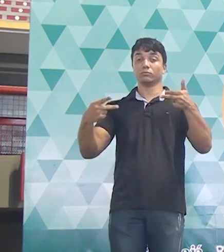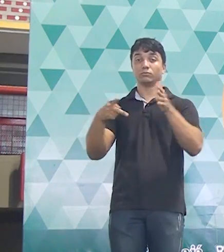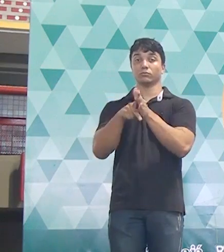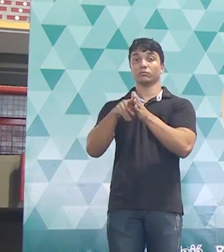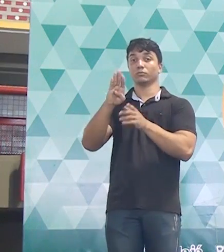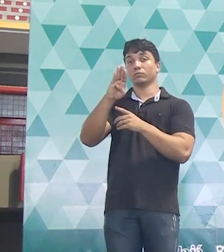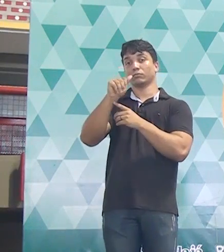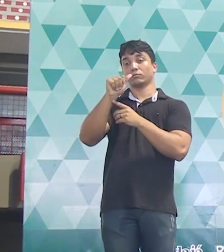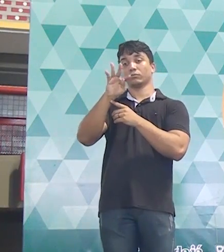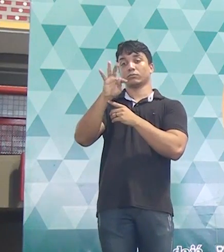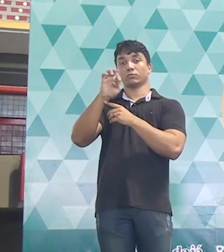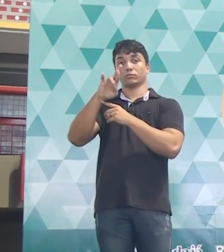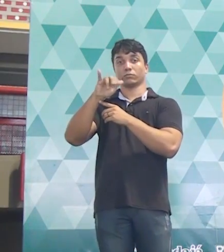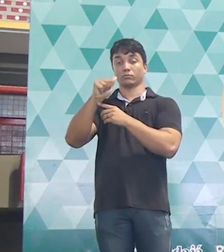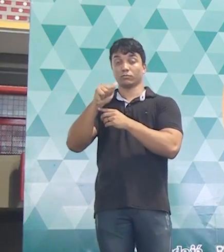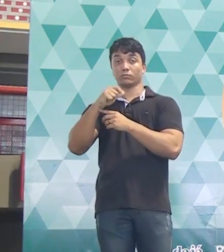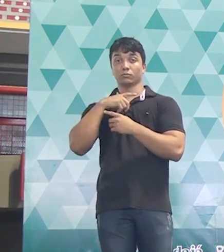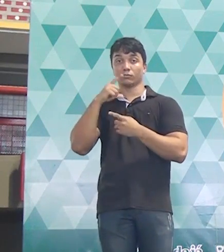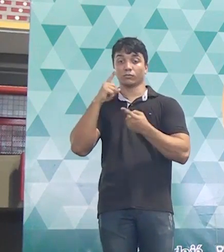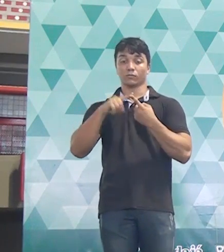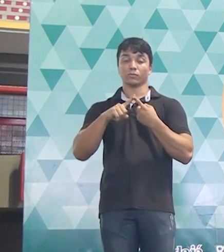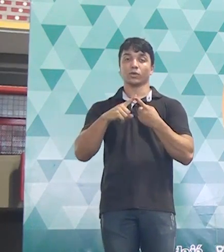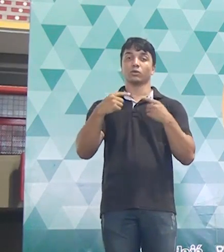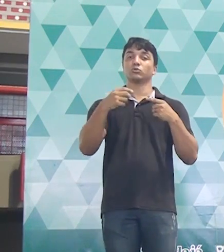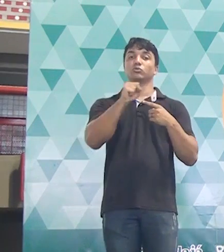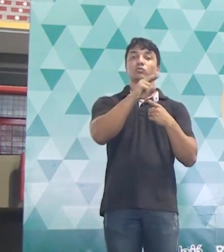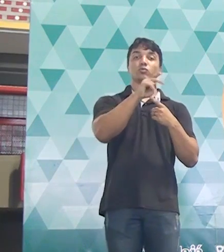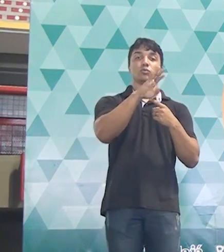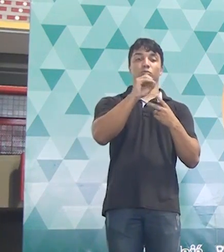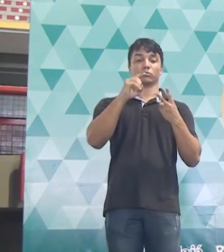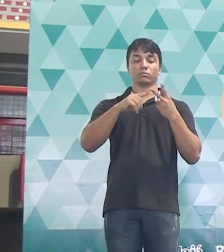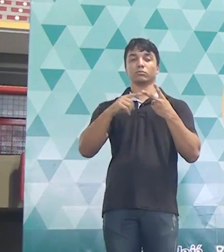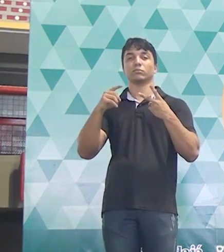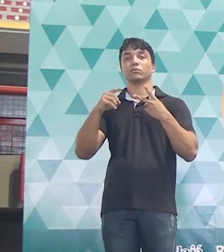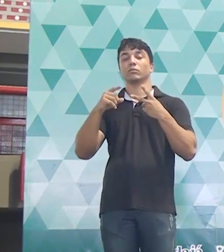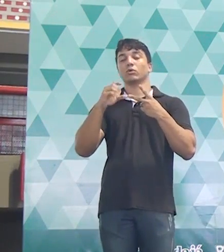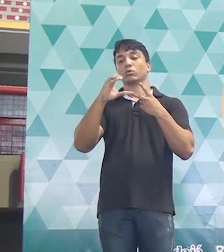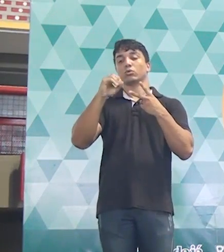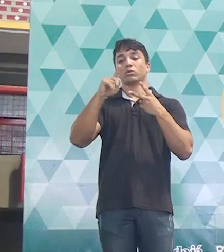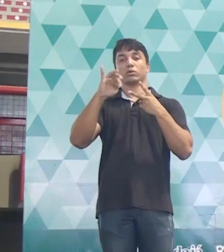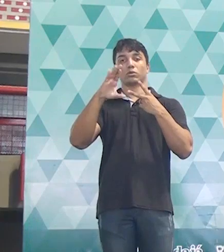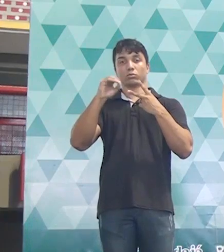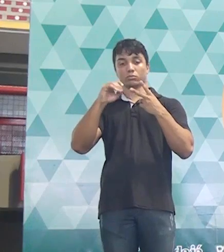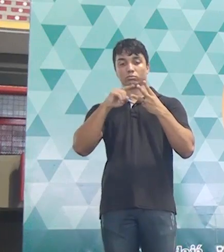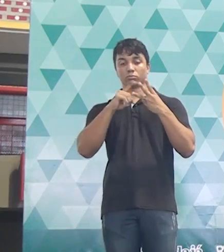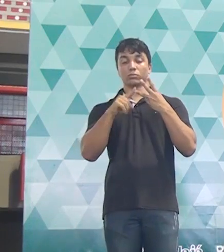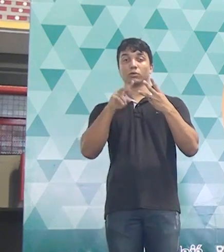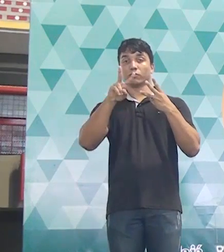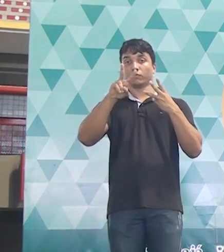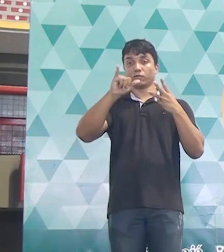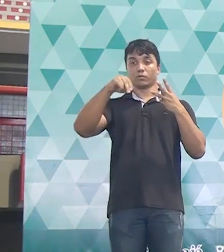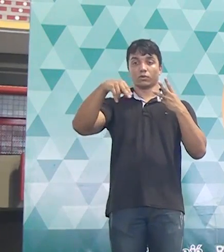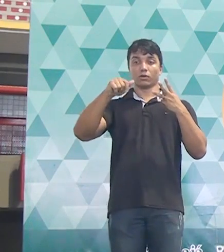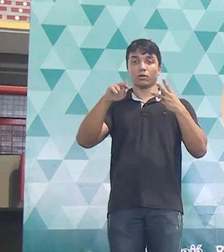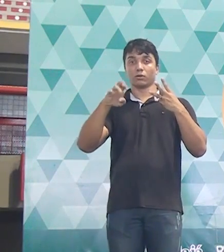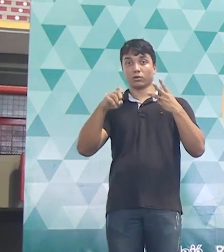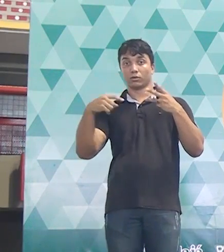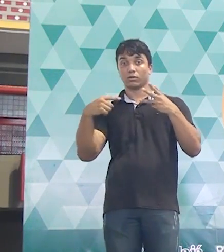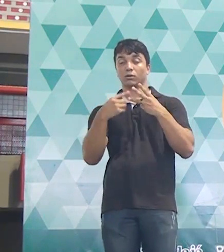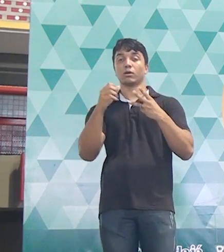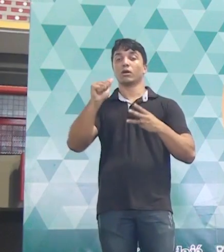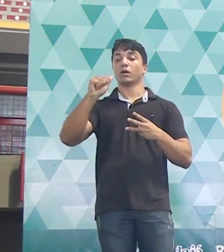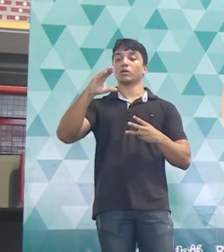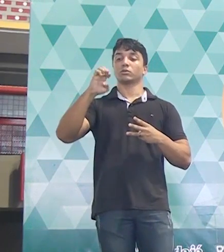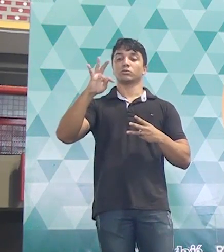ácido sulfúrico, ácido muriático é ácido clorídrico, o vinagre contém ácido acético